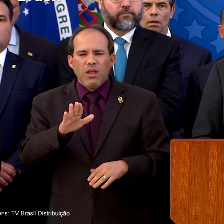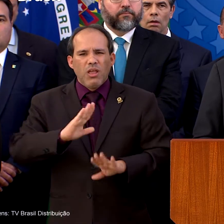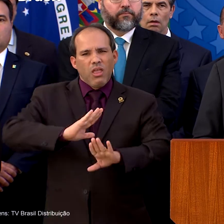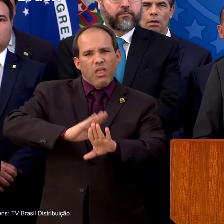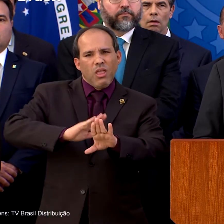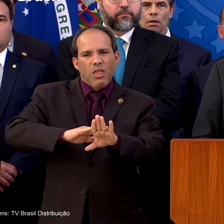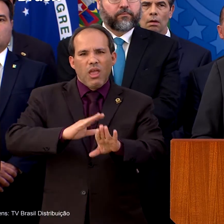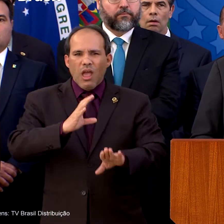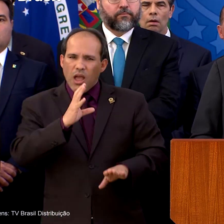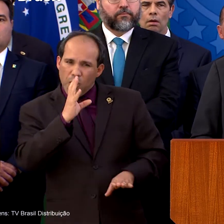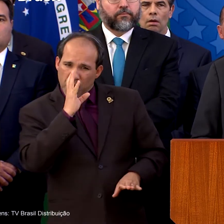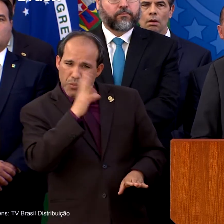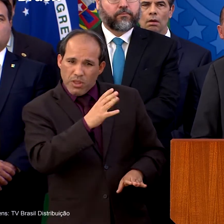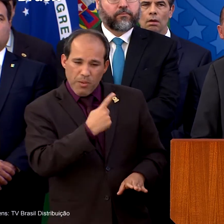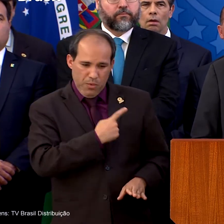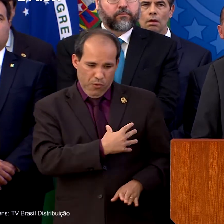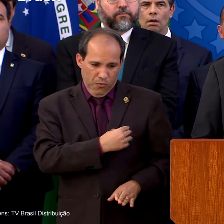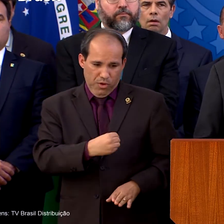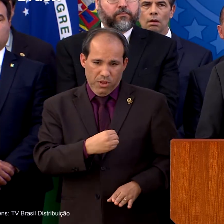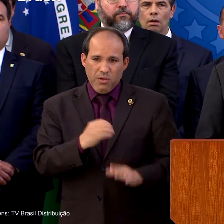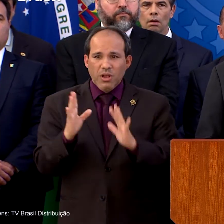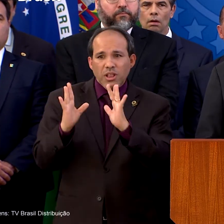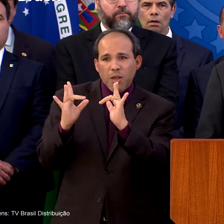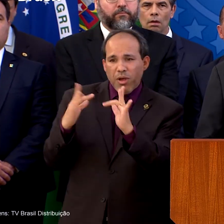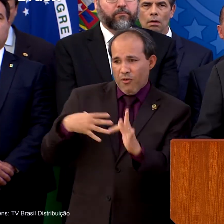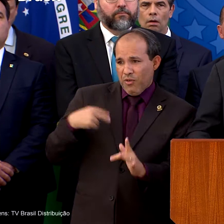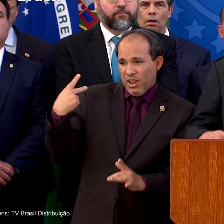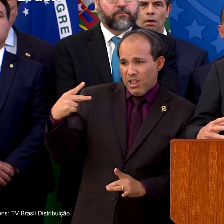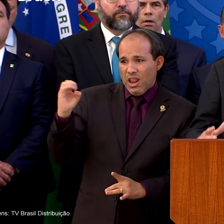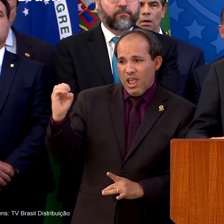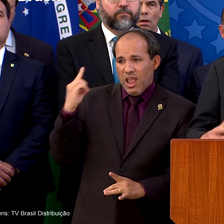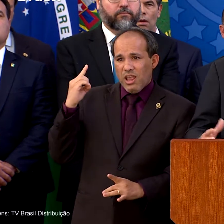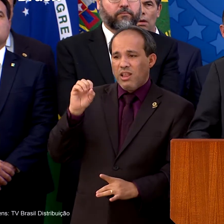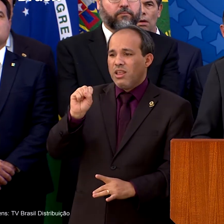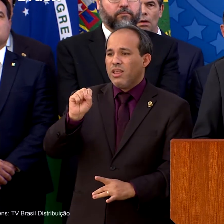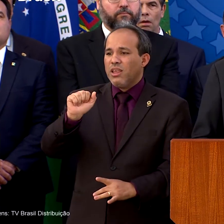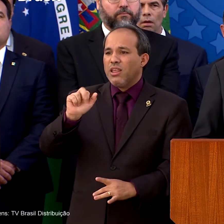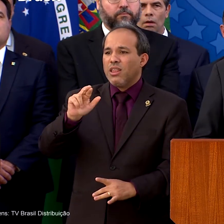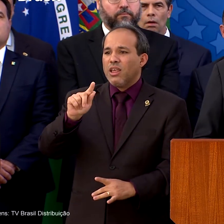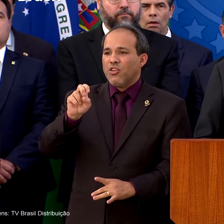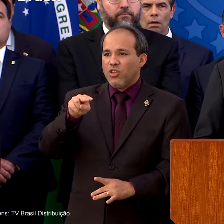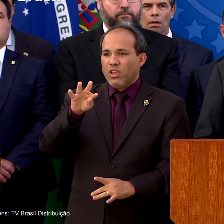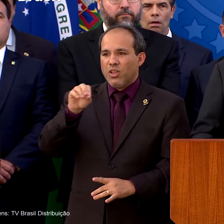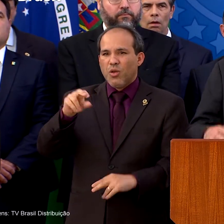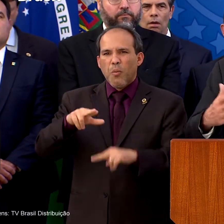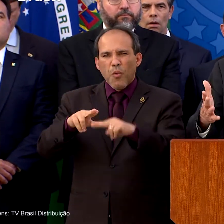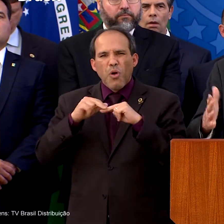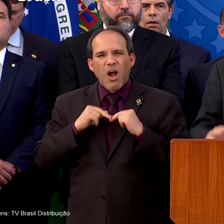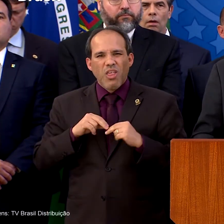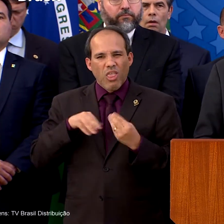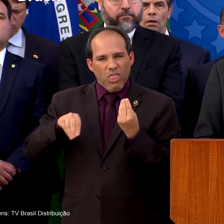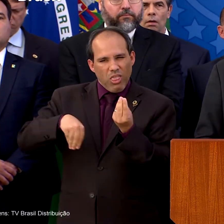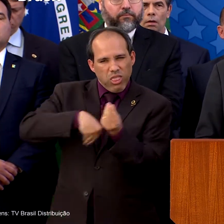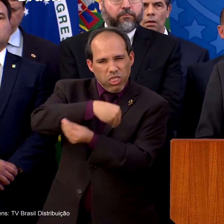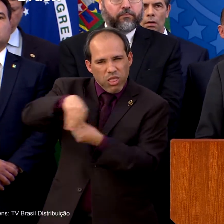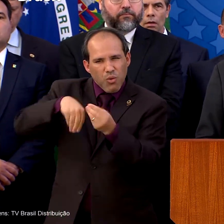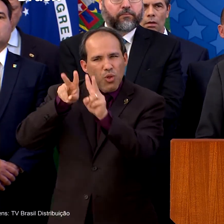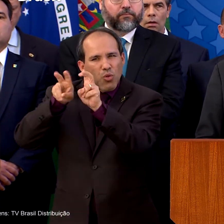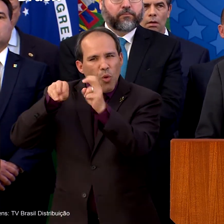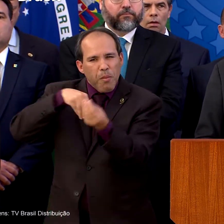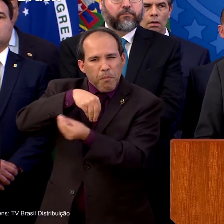filho namorava a filha do ex-sargento era que nós tínhamos um relacionamento familiar eu não me lembro